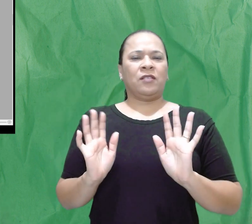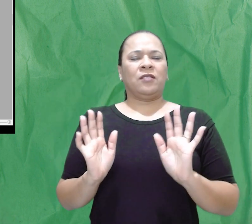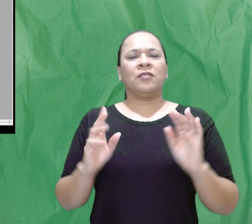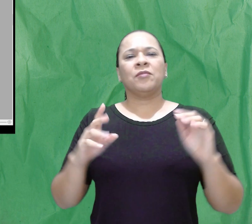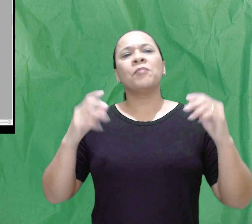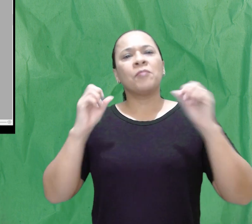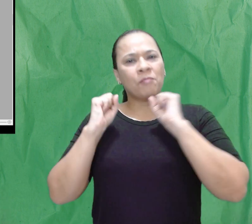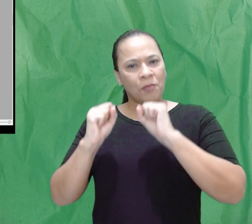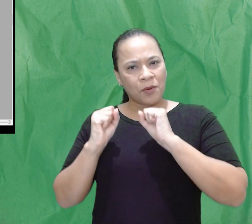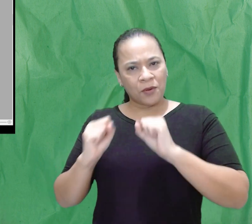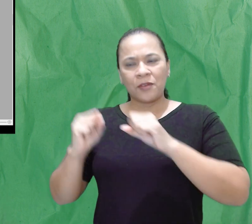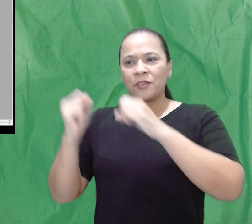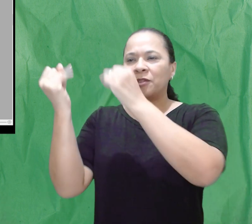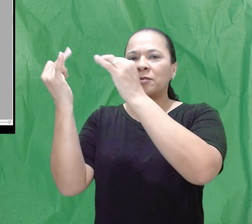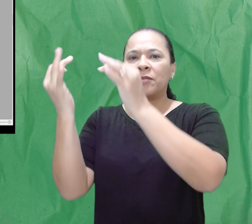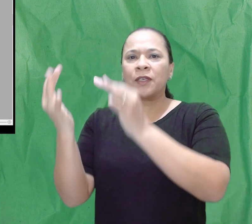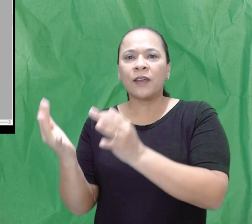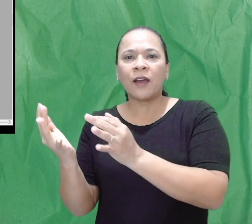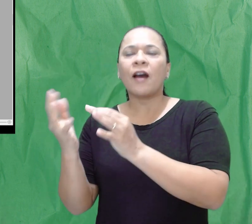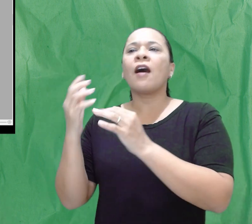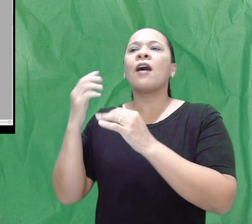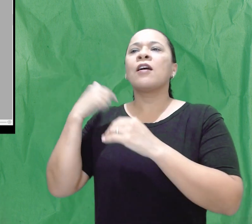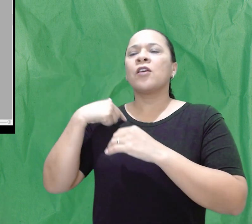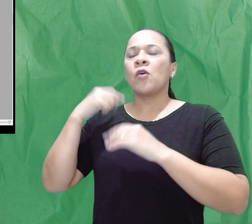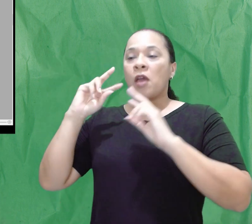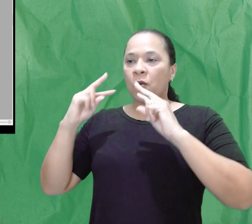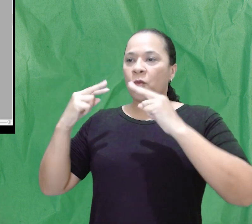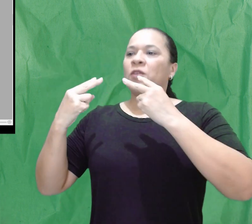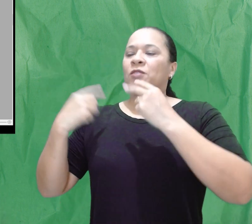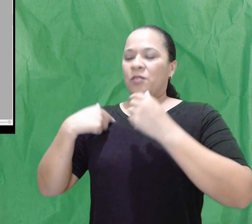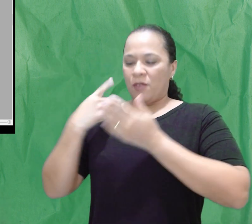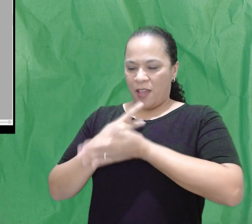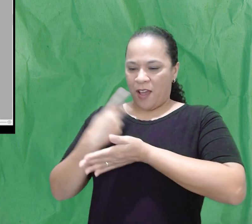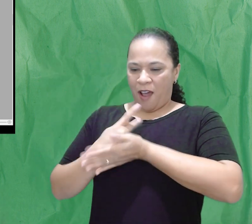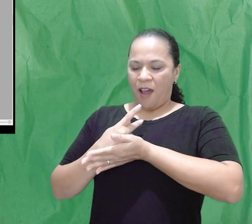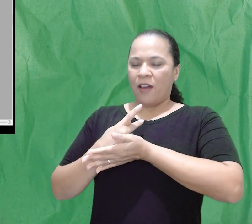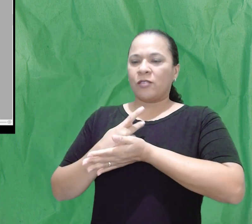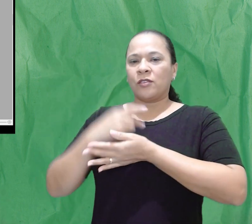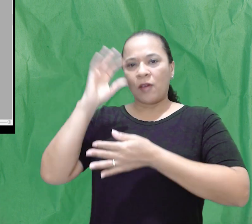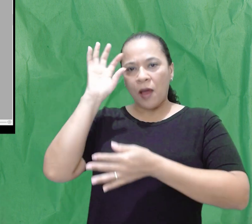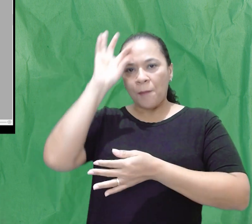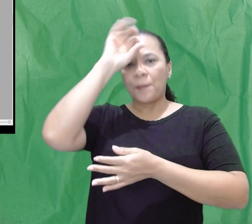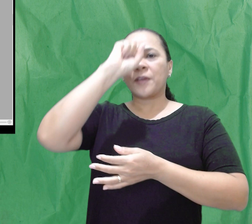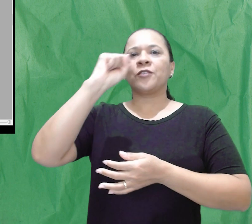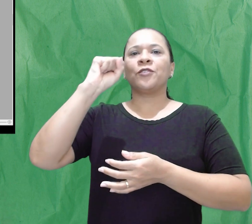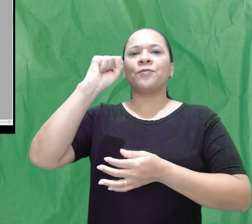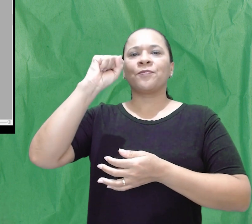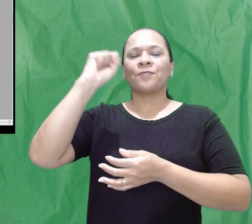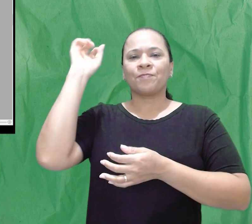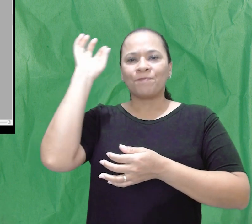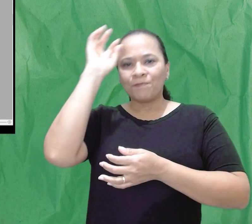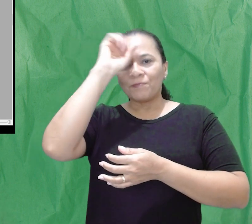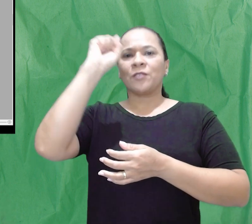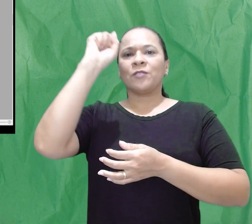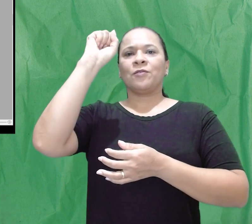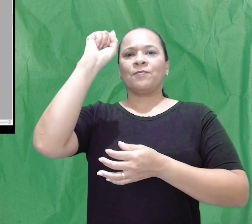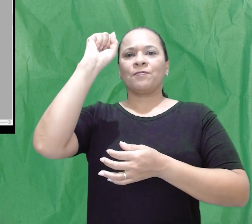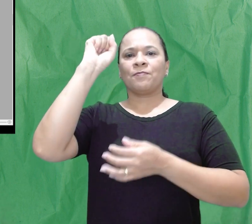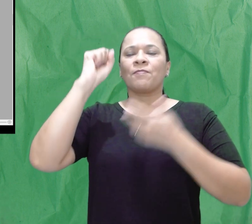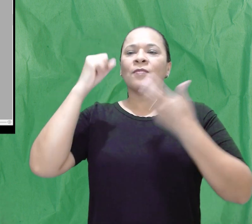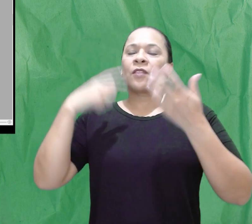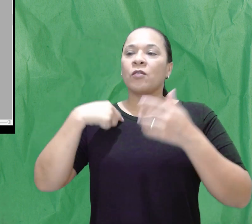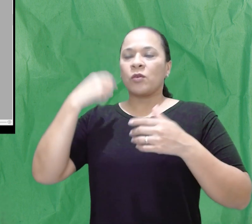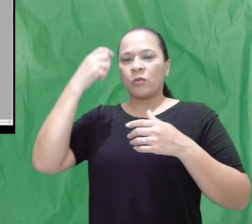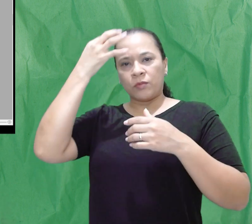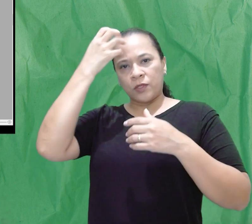o que aconteceu, reconhecer o erro e procurar aprender com esses erros. Então, a gente precisa ser